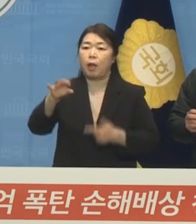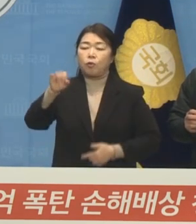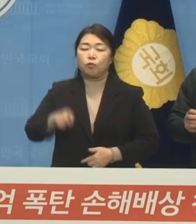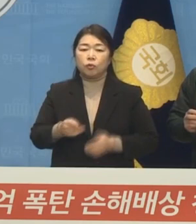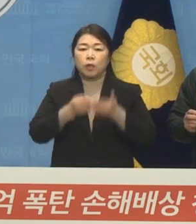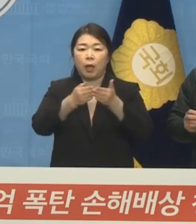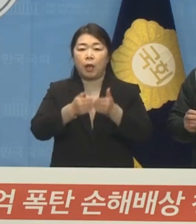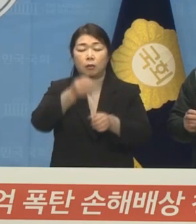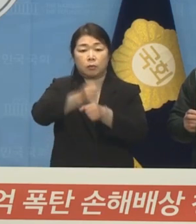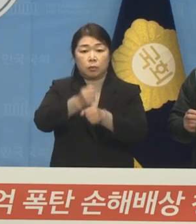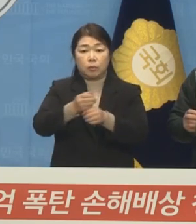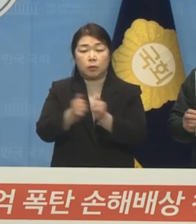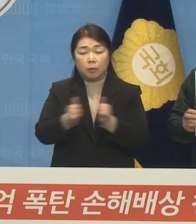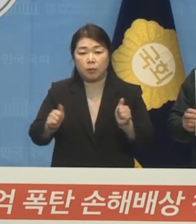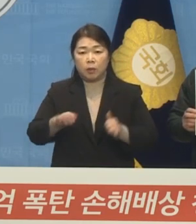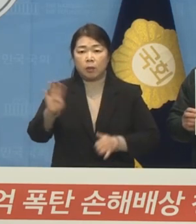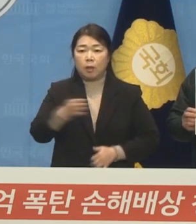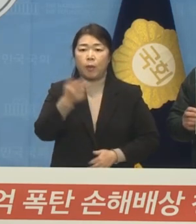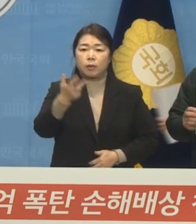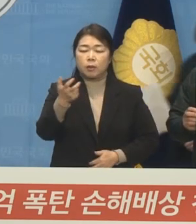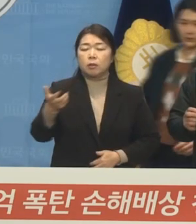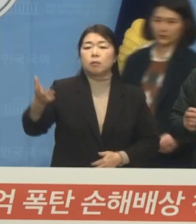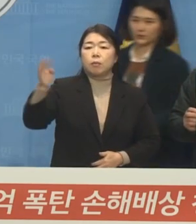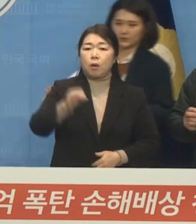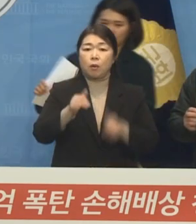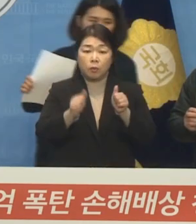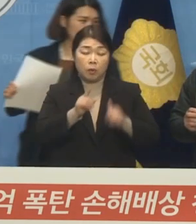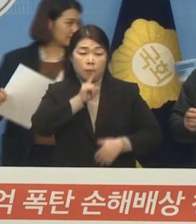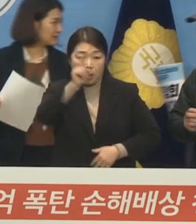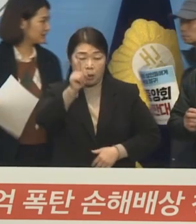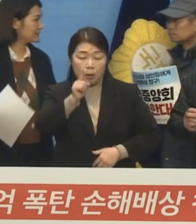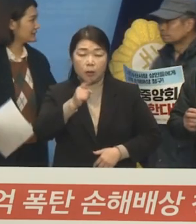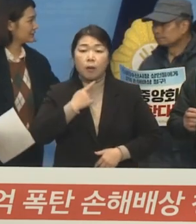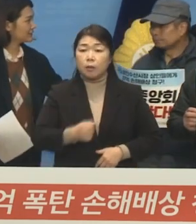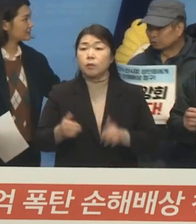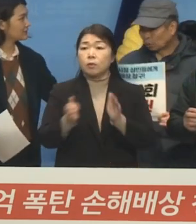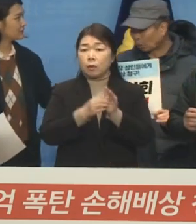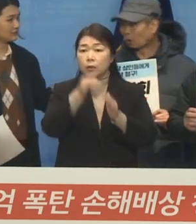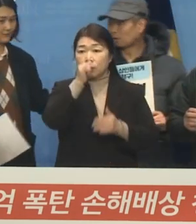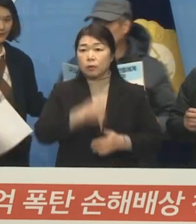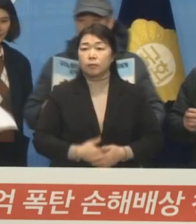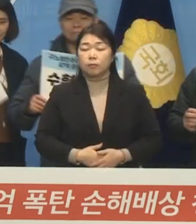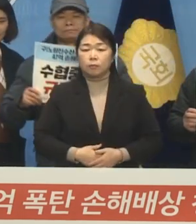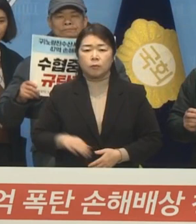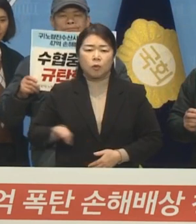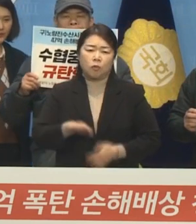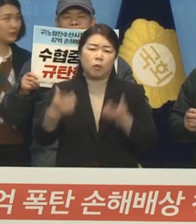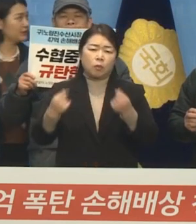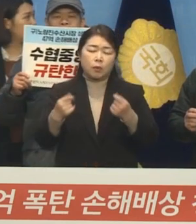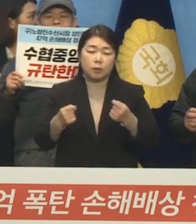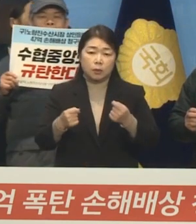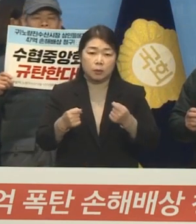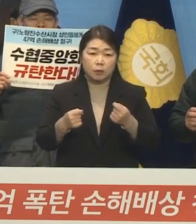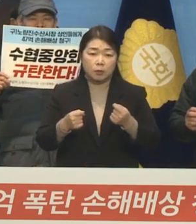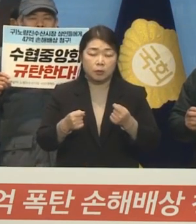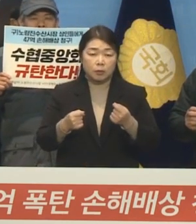대우해양조선 470억 손해배상 청구가 있었고요. 저희도 지금